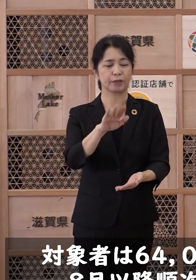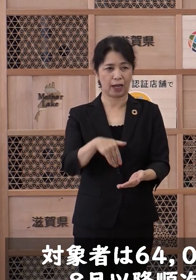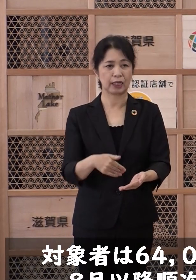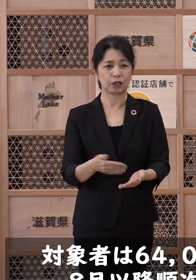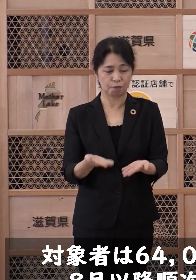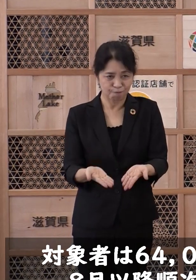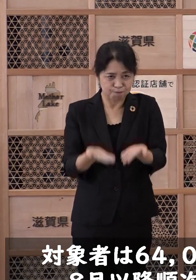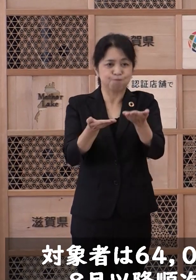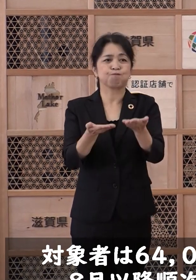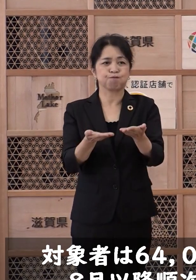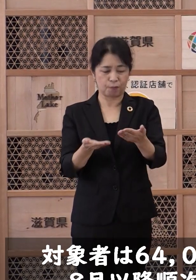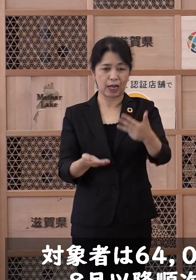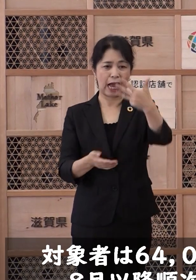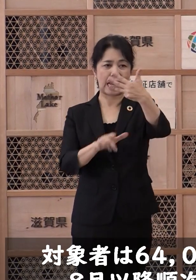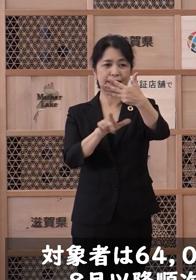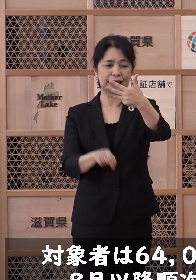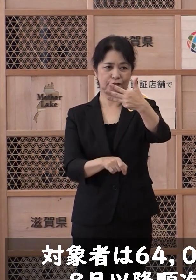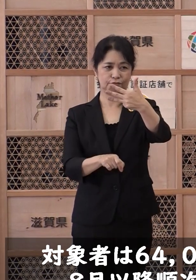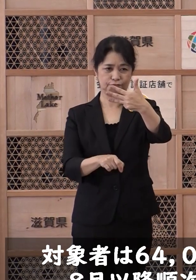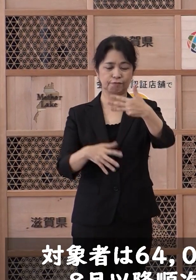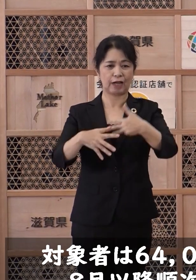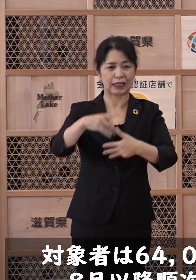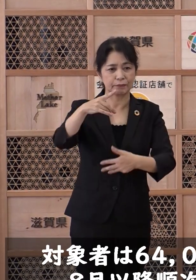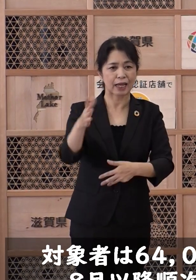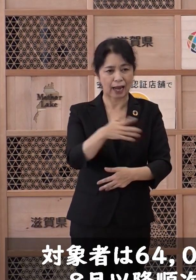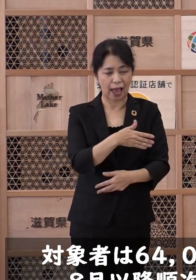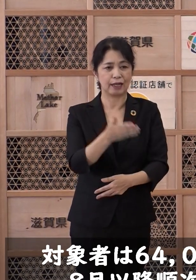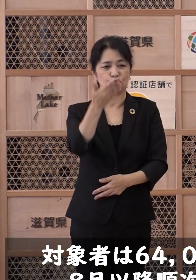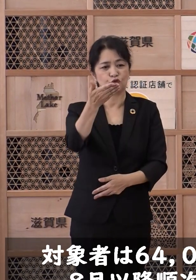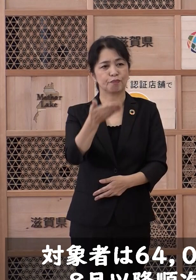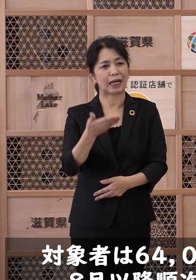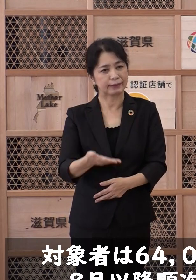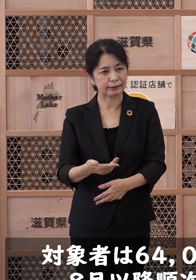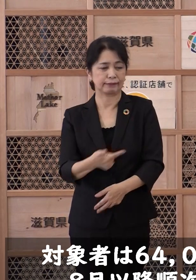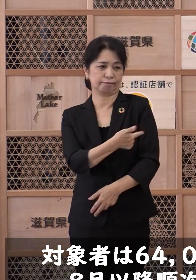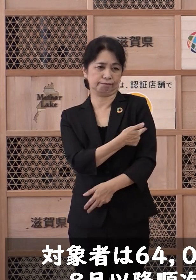降、順次接種を行うことといたしまして、その